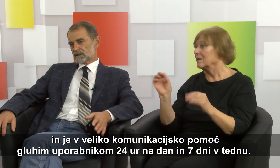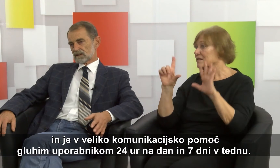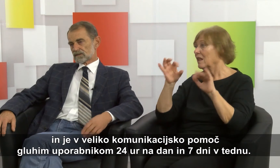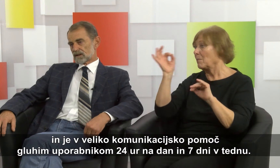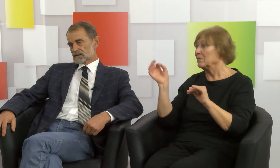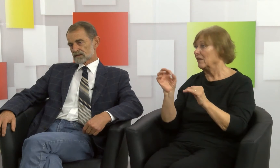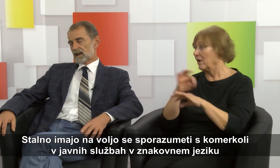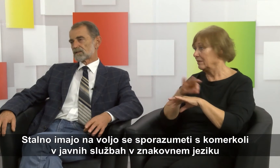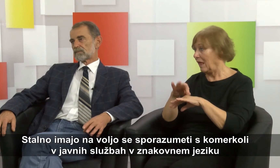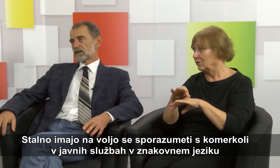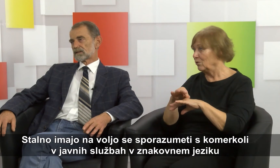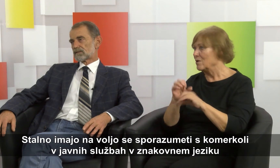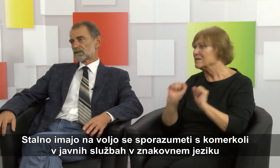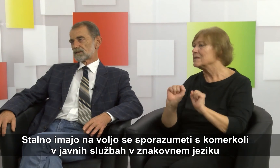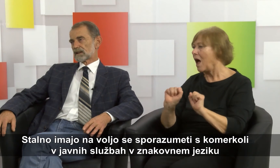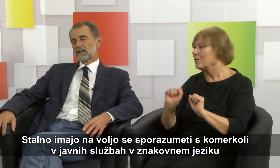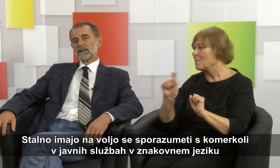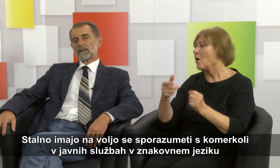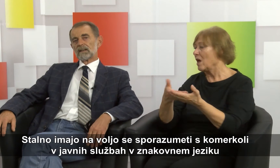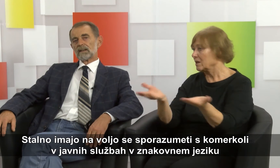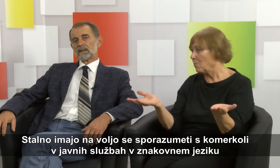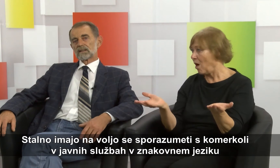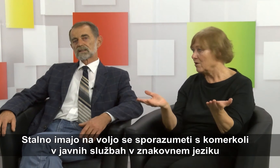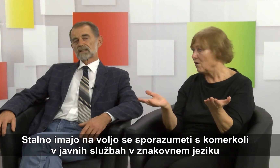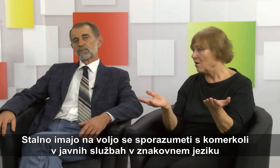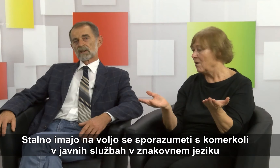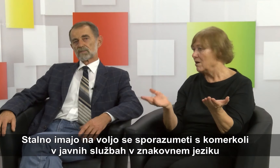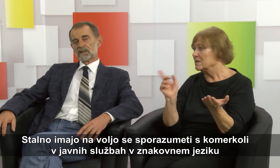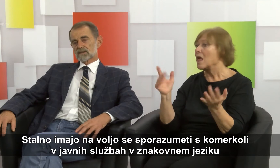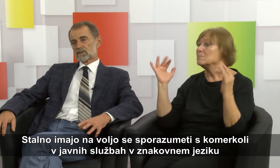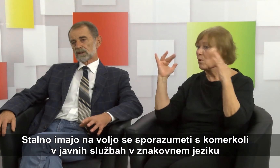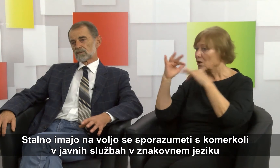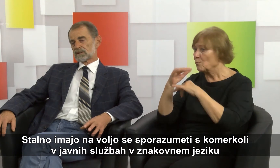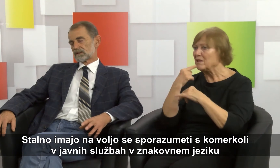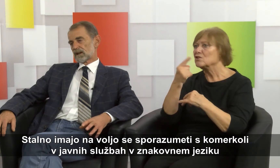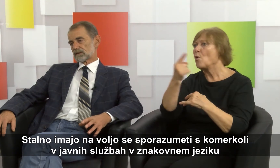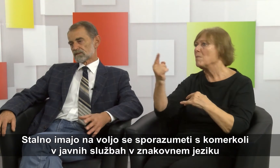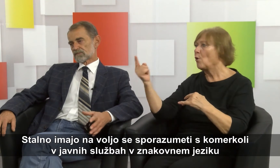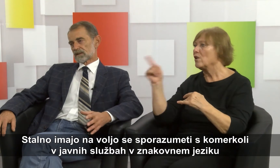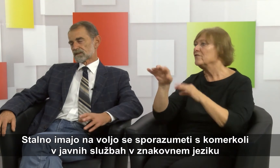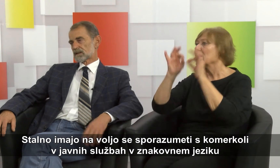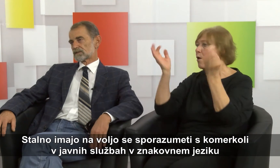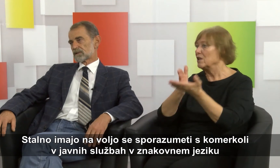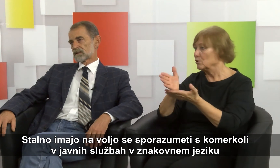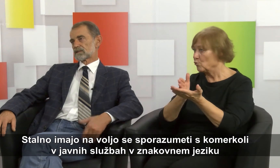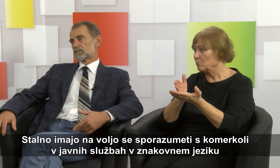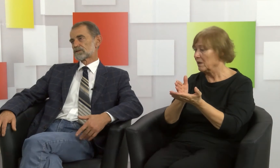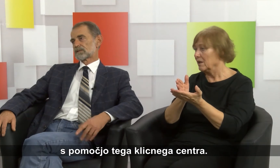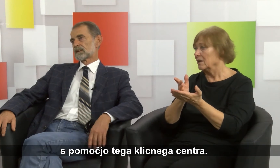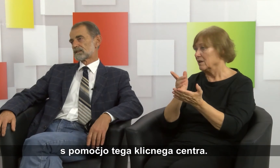tednu, stalno imajo na voljo se sporazumeti s komerkoli v javnih službah v znakovnem jeziku s pomočjo tega